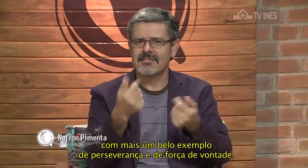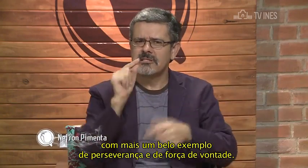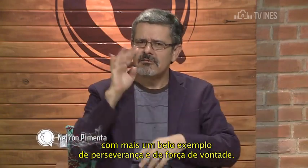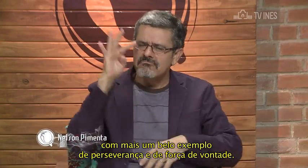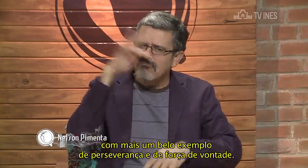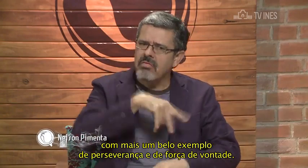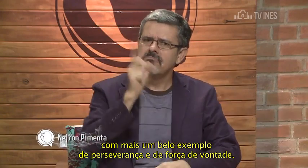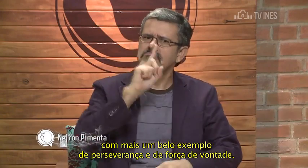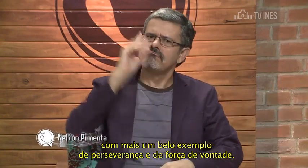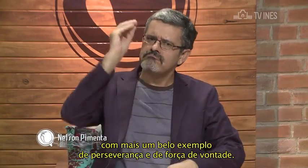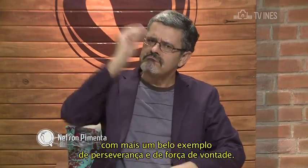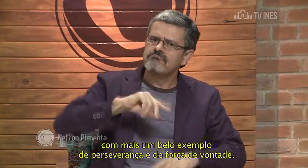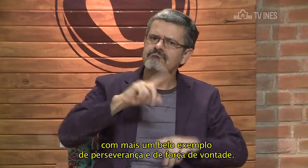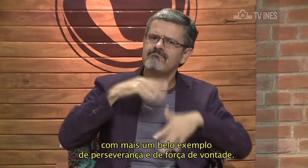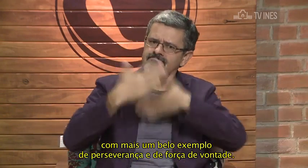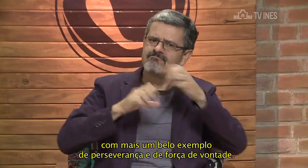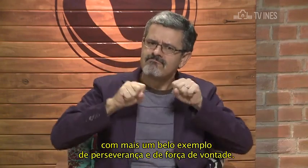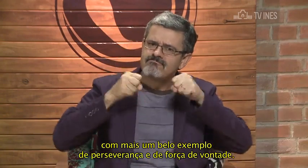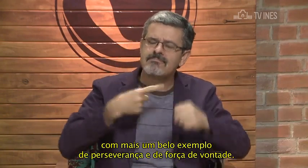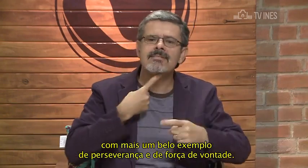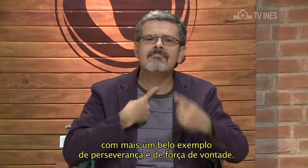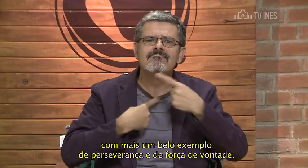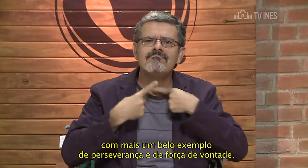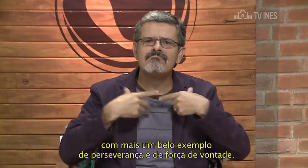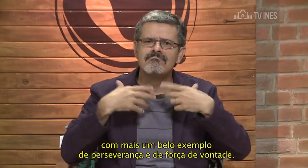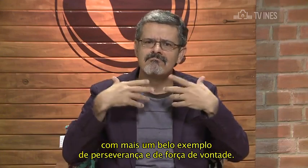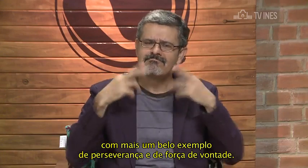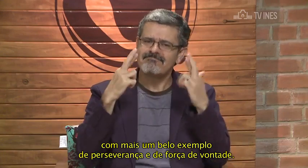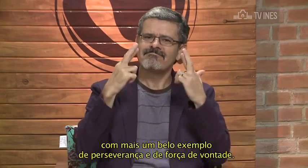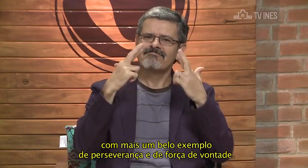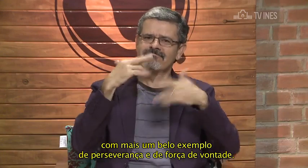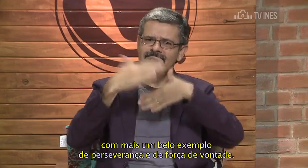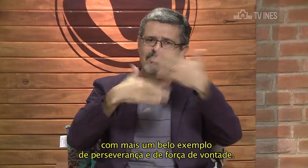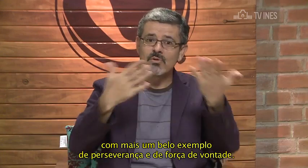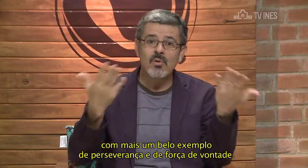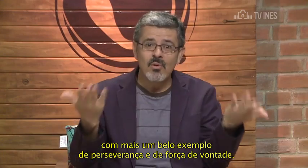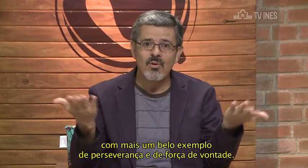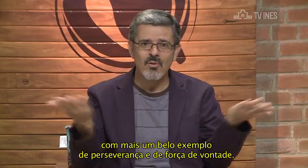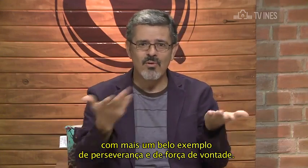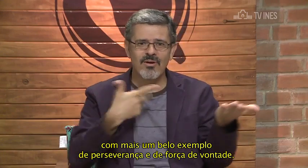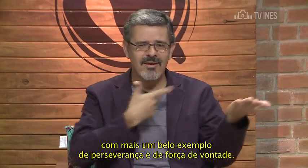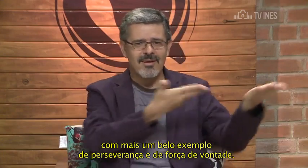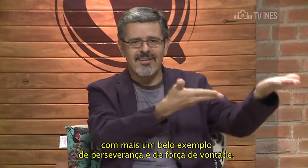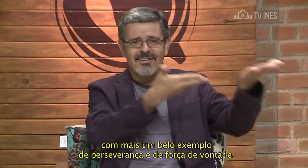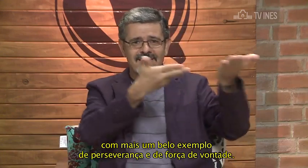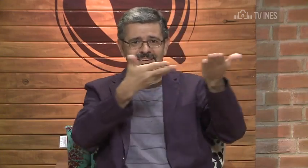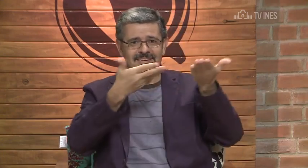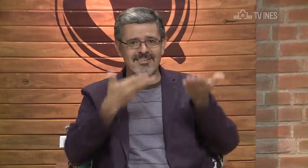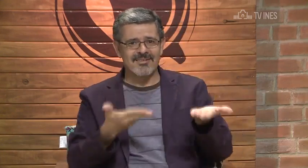de perseverança o e de força de vontade